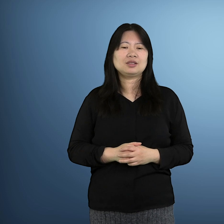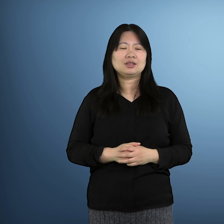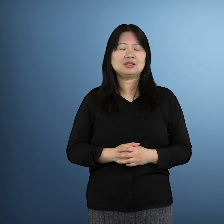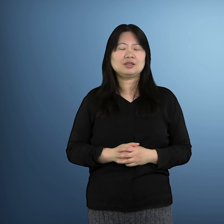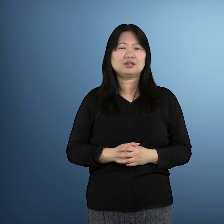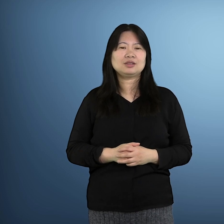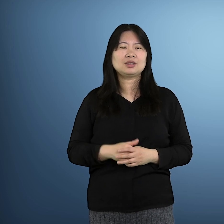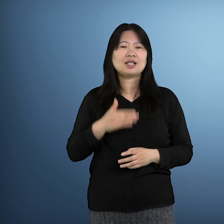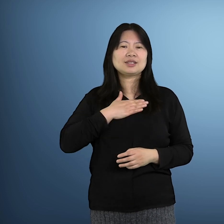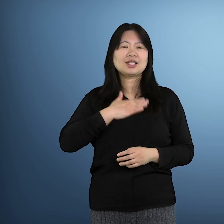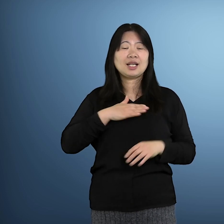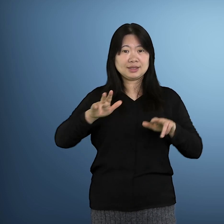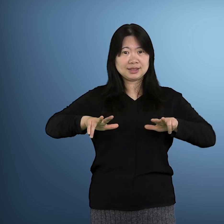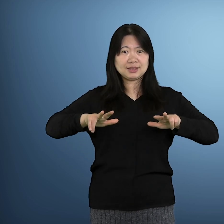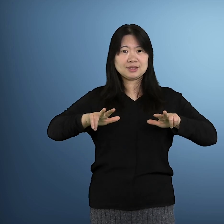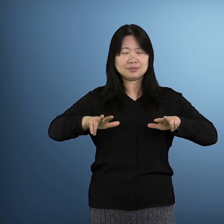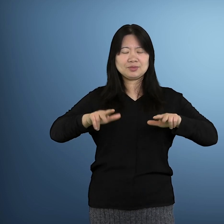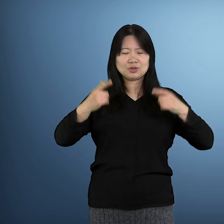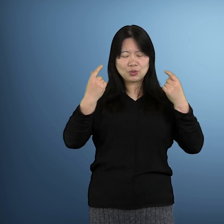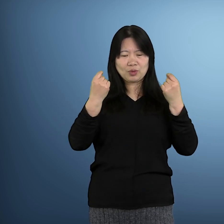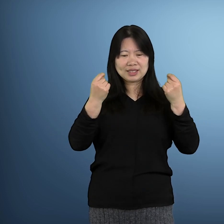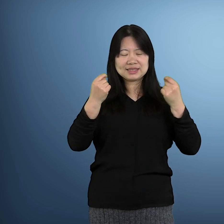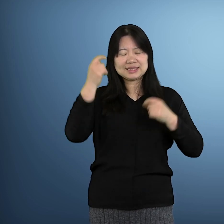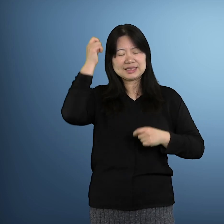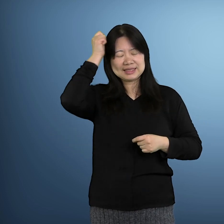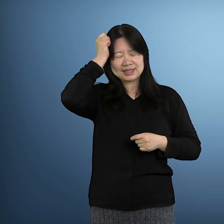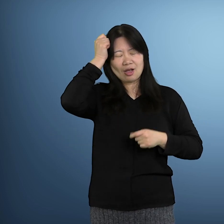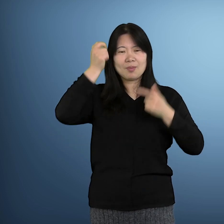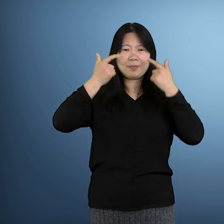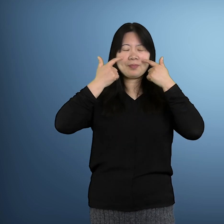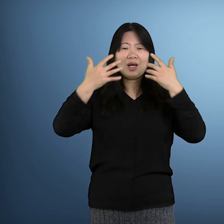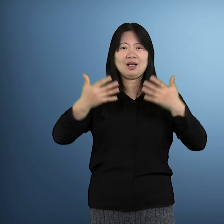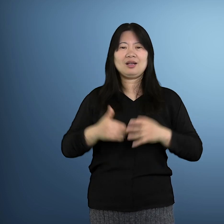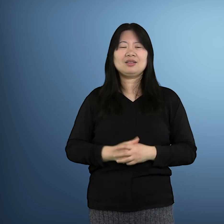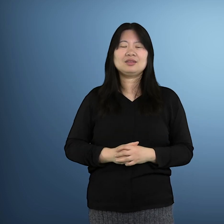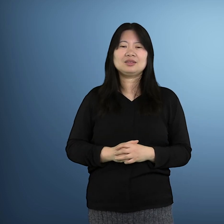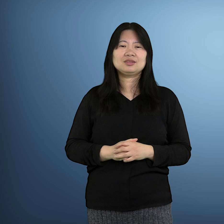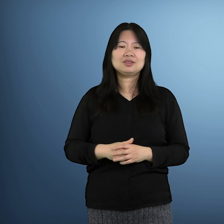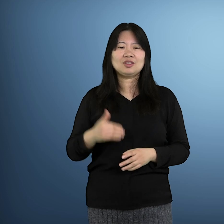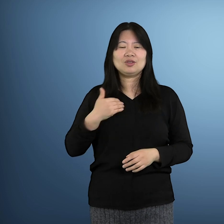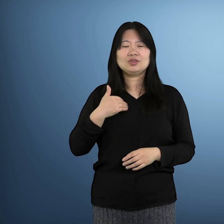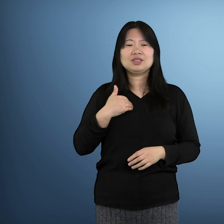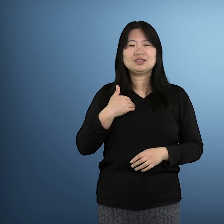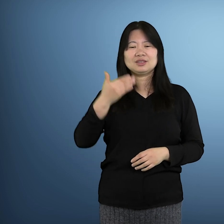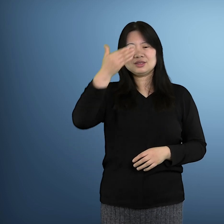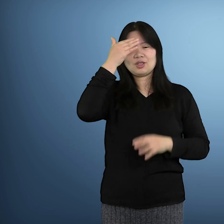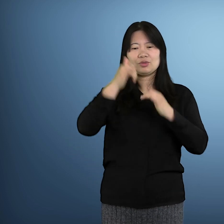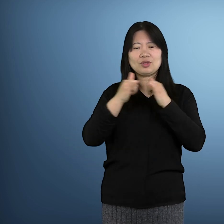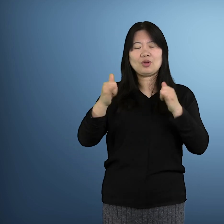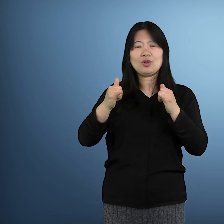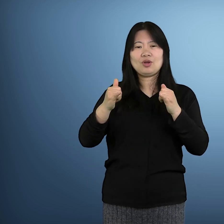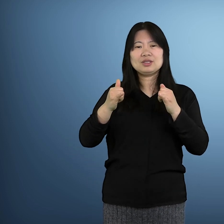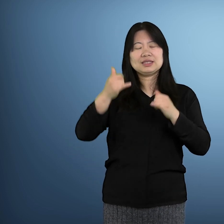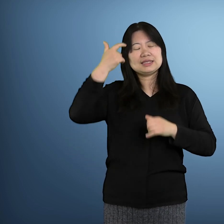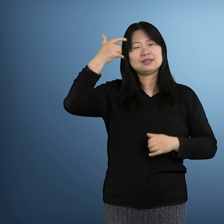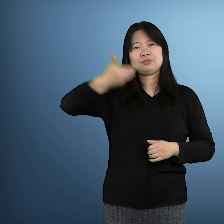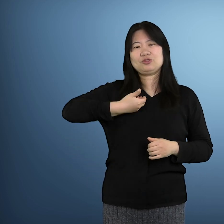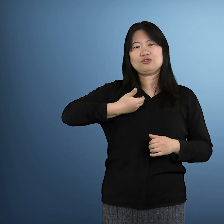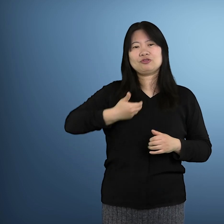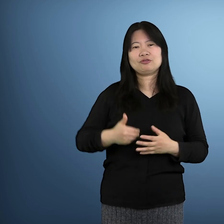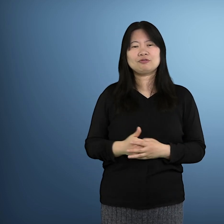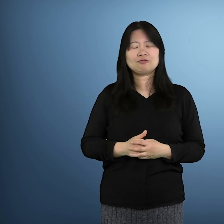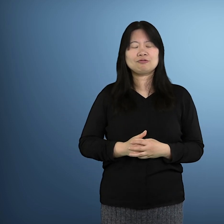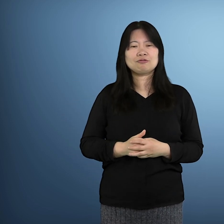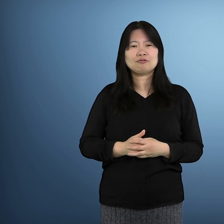그중에 제가 지금도 기억이 나는 게 우리 청년들로부터 받았던 질문이에요.